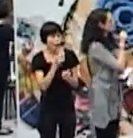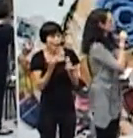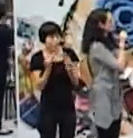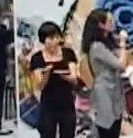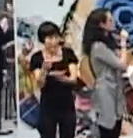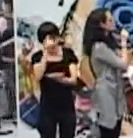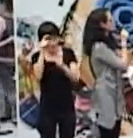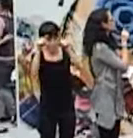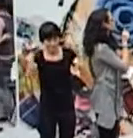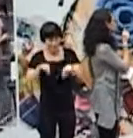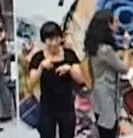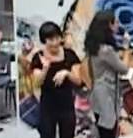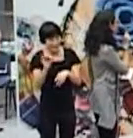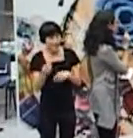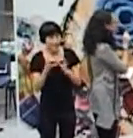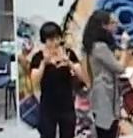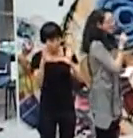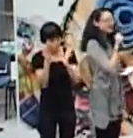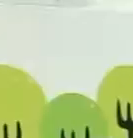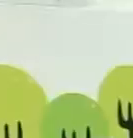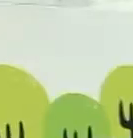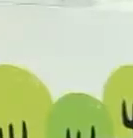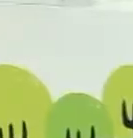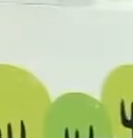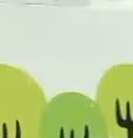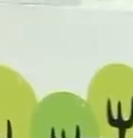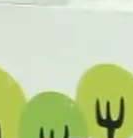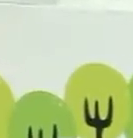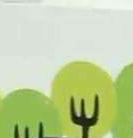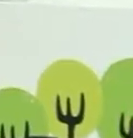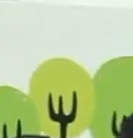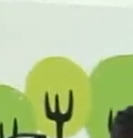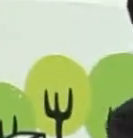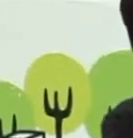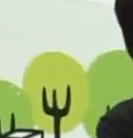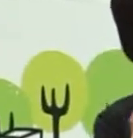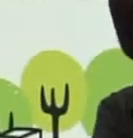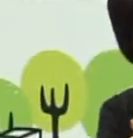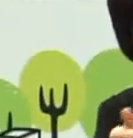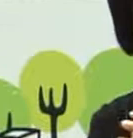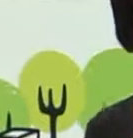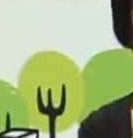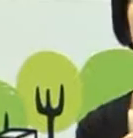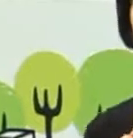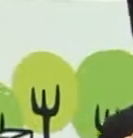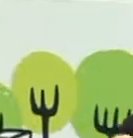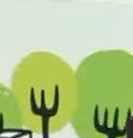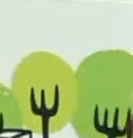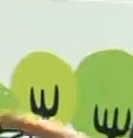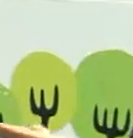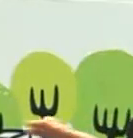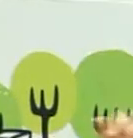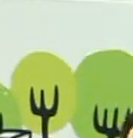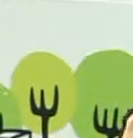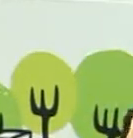日咧為我哋演出嘅咁多個單位嘅，好唔好啊？咁我哋先請咧三位嘉賓行前一步先，係啦，跟住我哋邀請我哋一